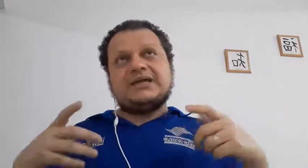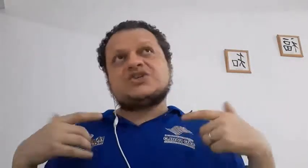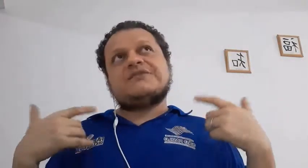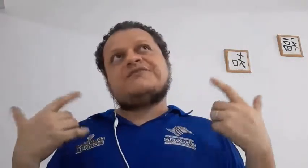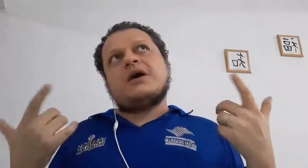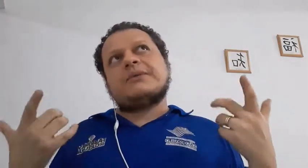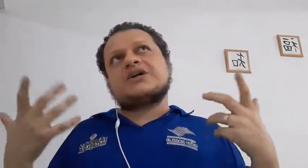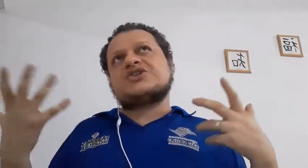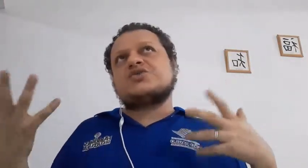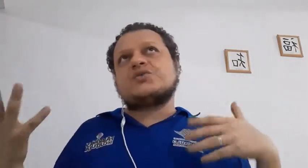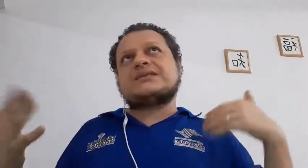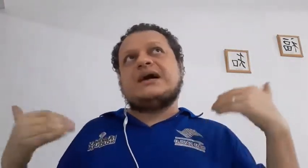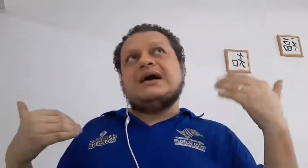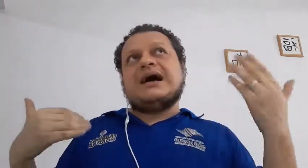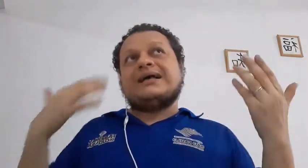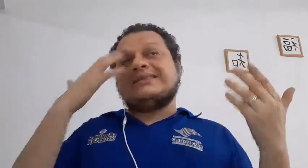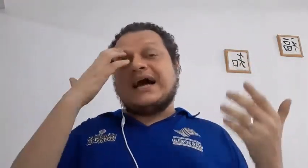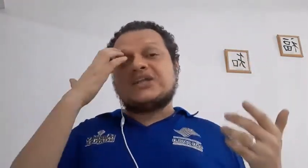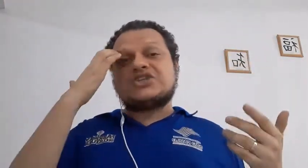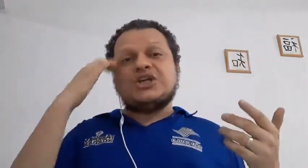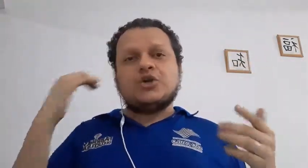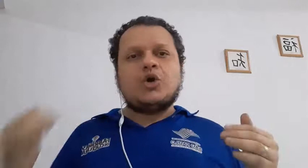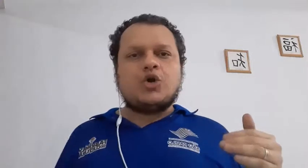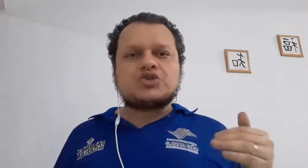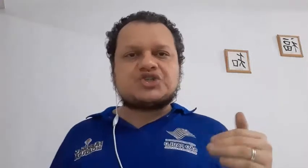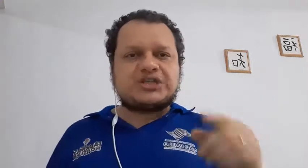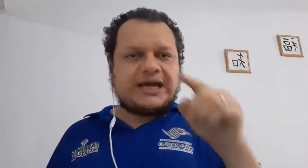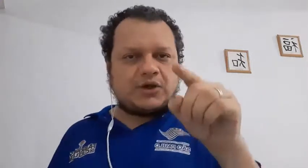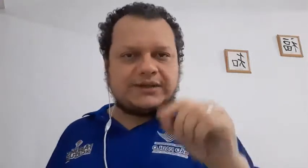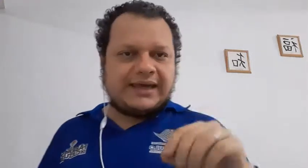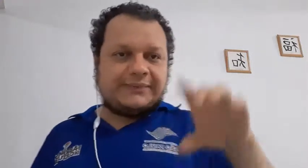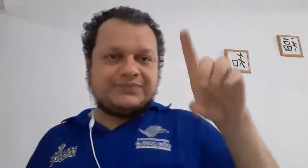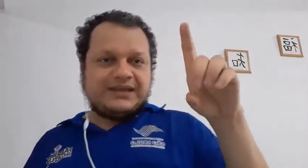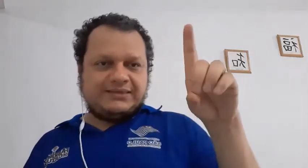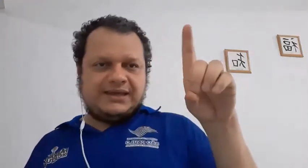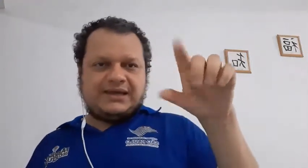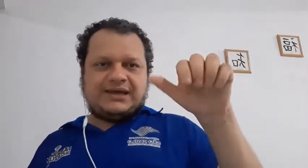que forma que a gente usa a datilologia? Anota aí.